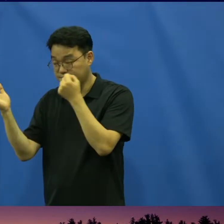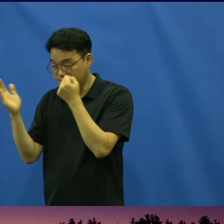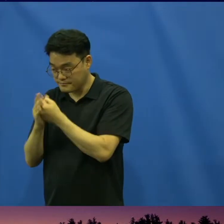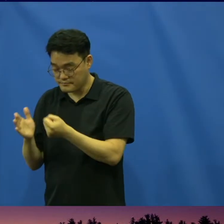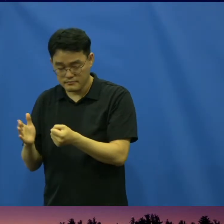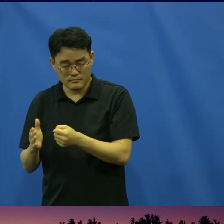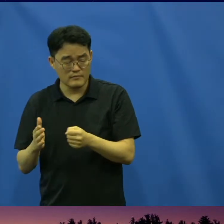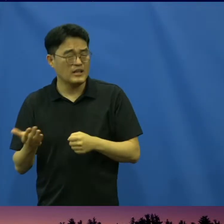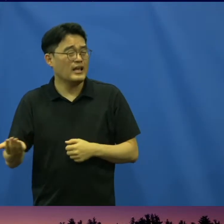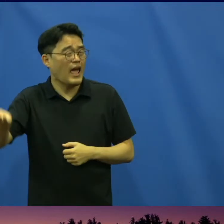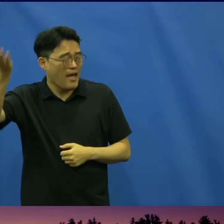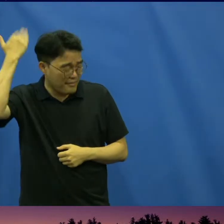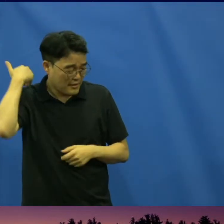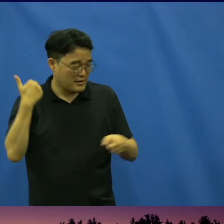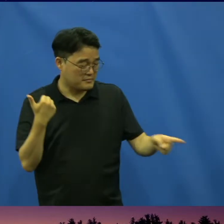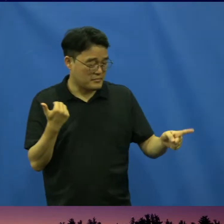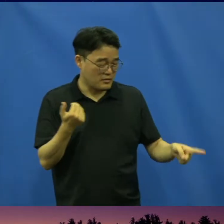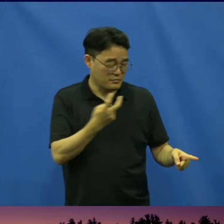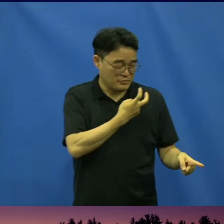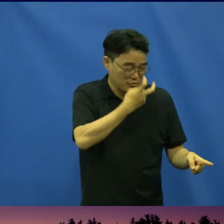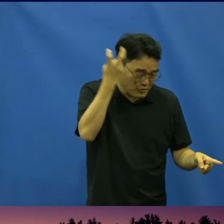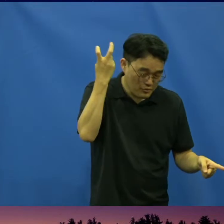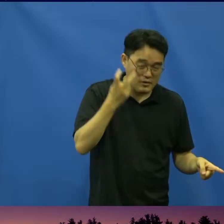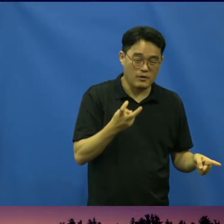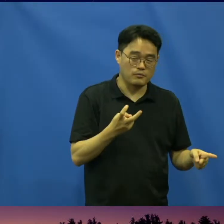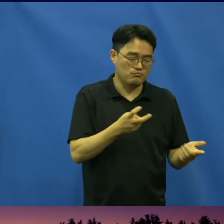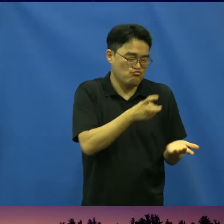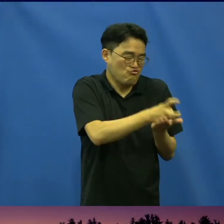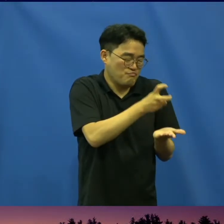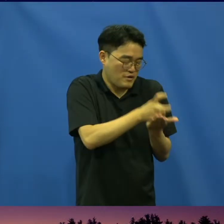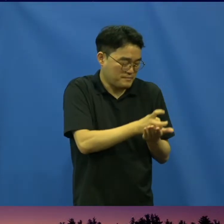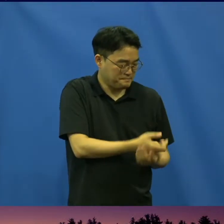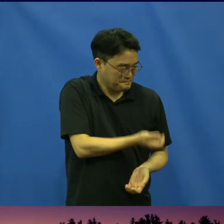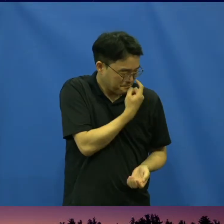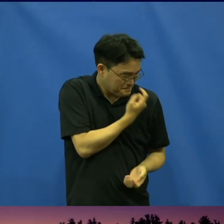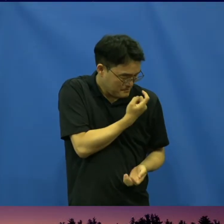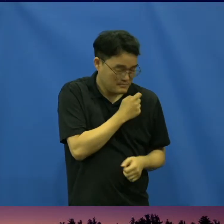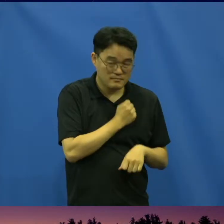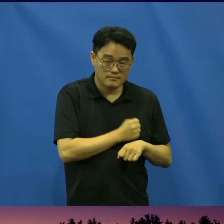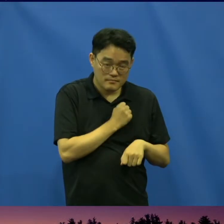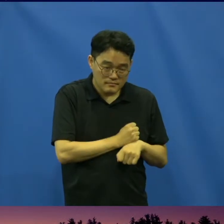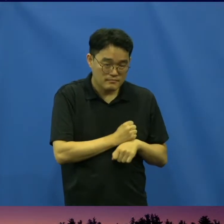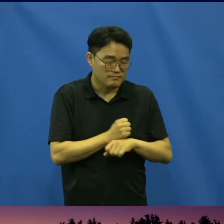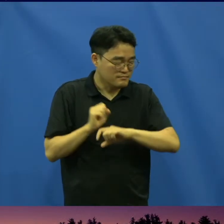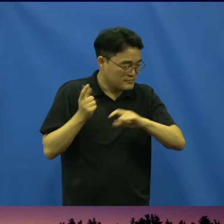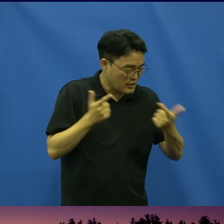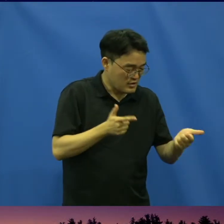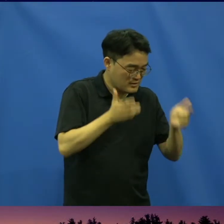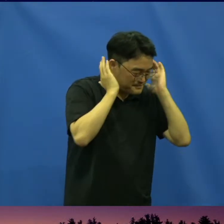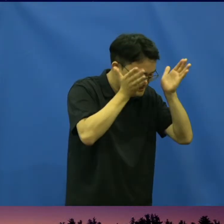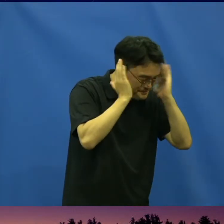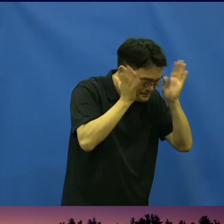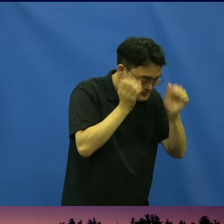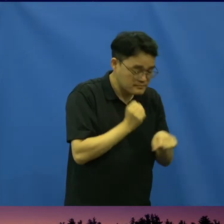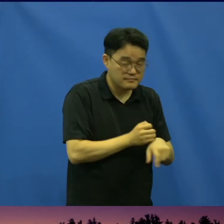가말리엘 문화에서 배웠던 그 학문이 그냥 사장될 뻔했는데 그리스도를 발견하니까 이전에 배웠던 학문도